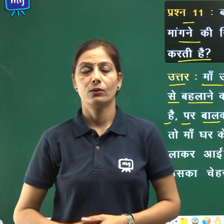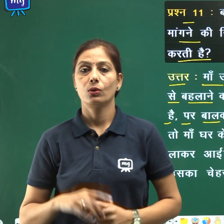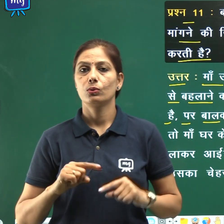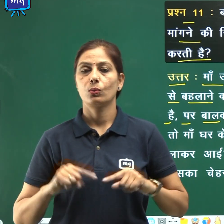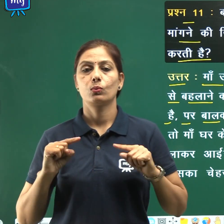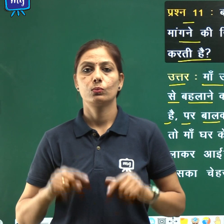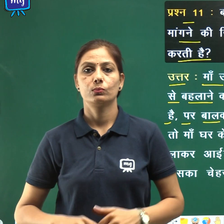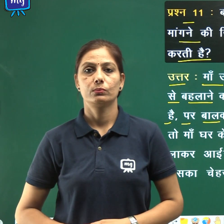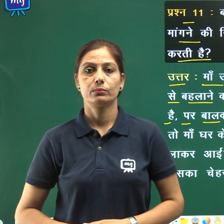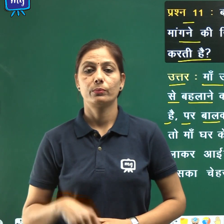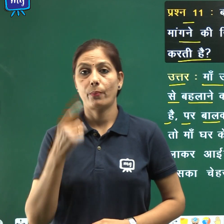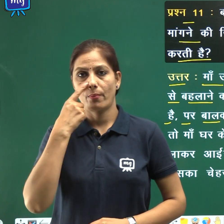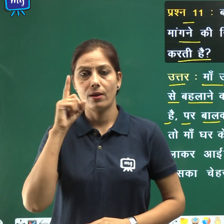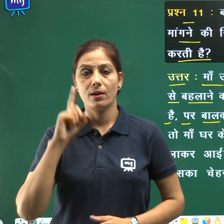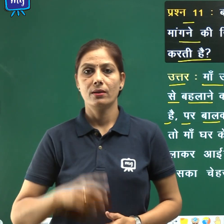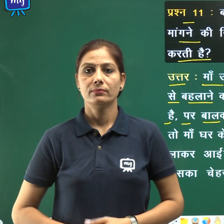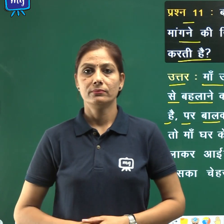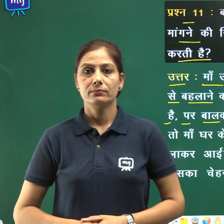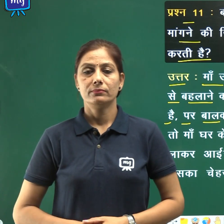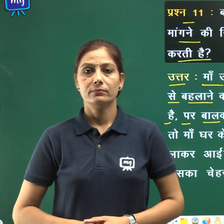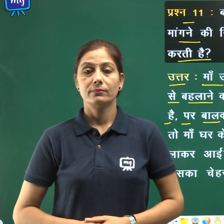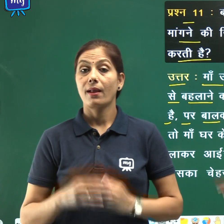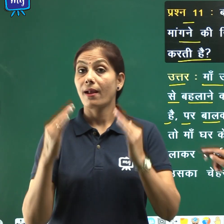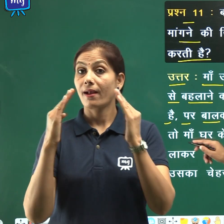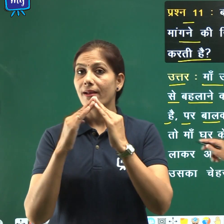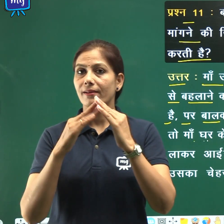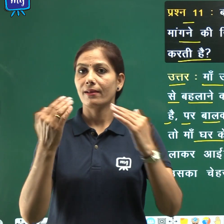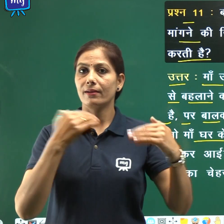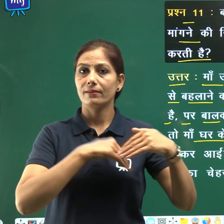तो माँ घर के अंदर से